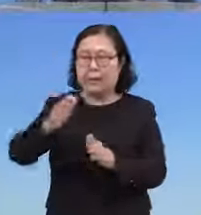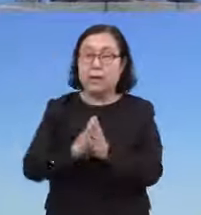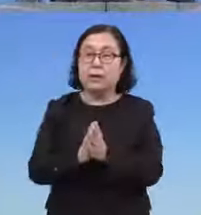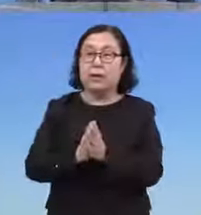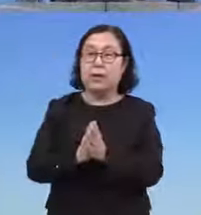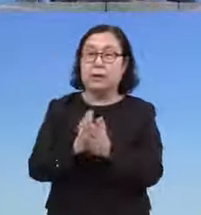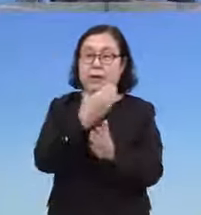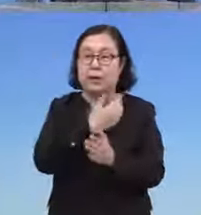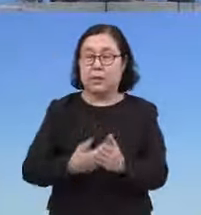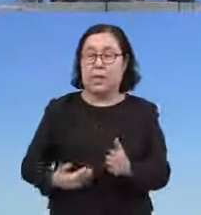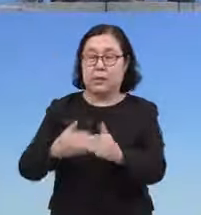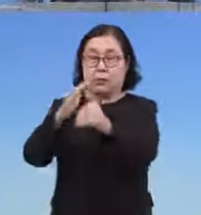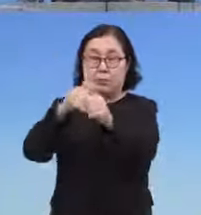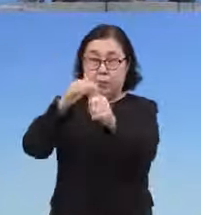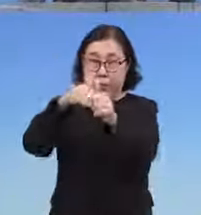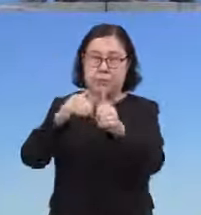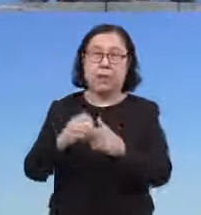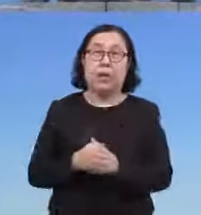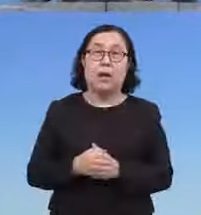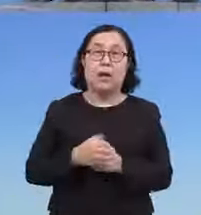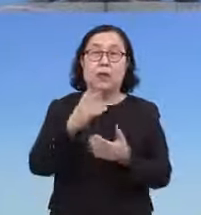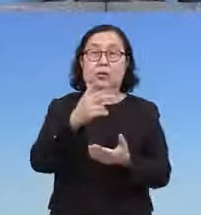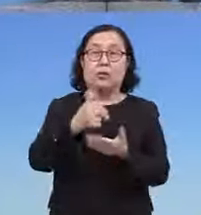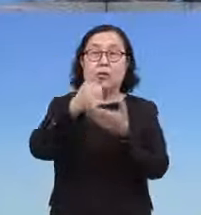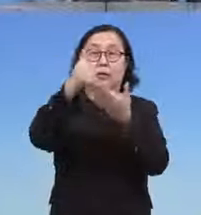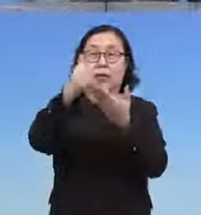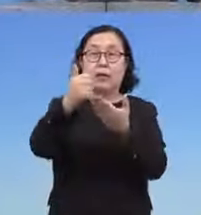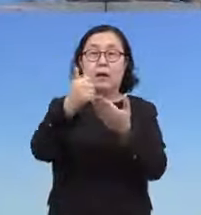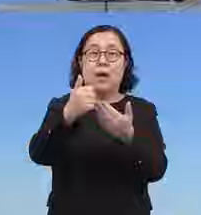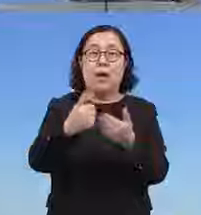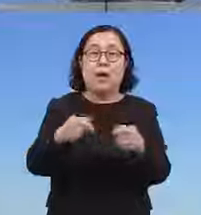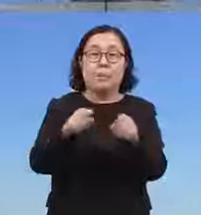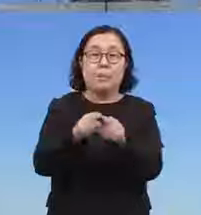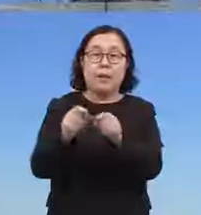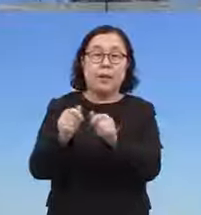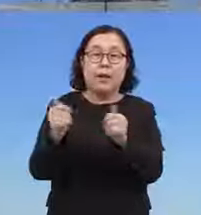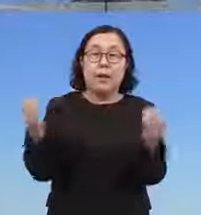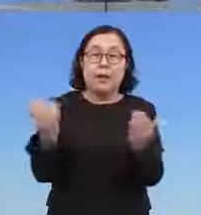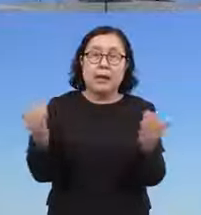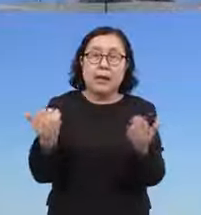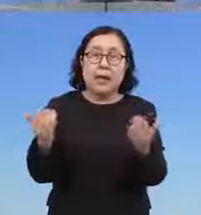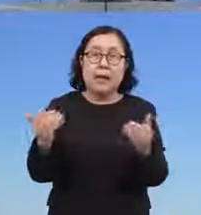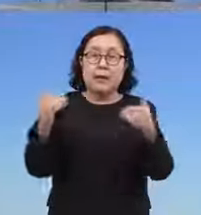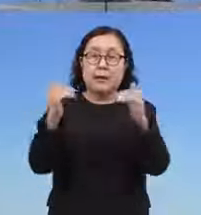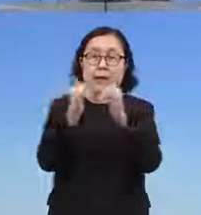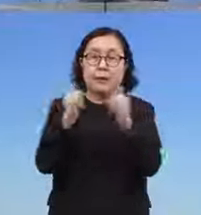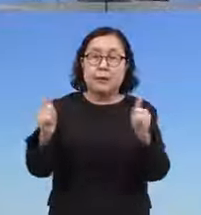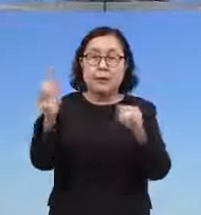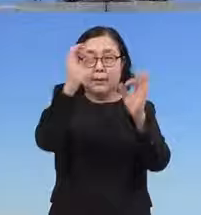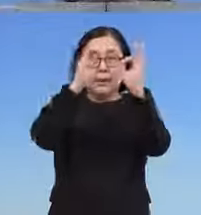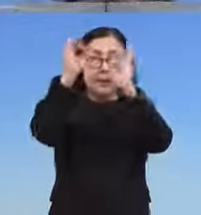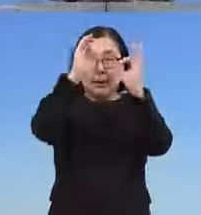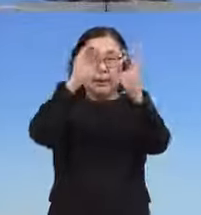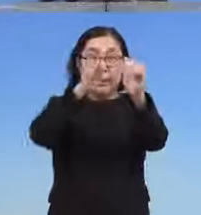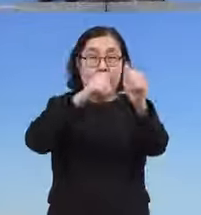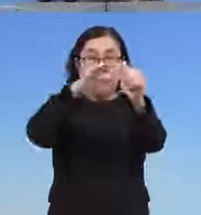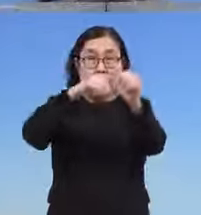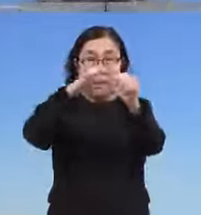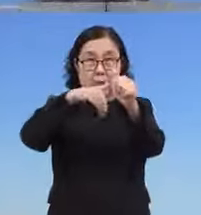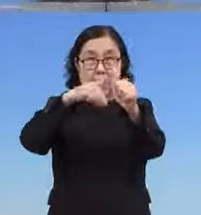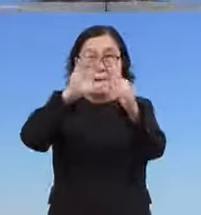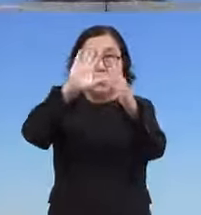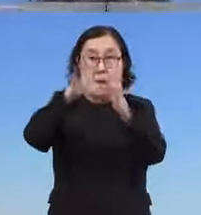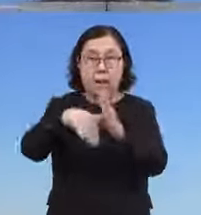이제 좀 제대로 살펴봐야 될 게 하나 있습니다. 이렇게 주님께서 동역하실 제자들을 찾아 부르시고